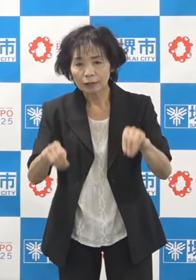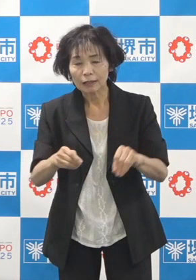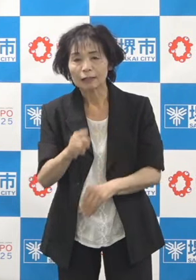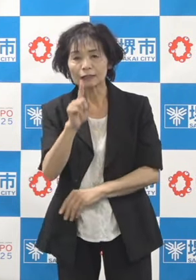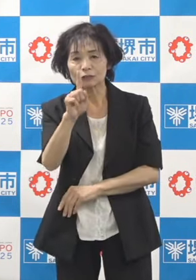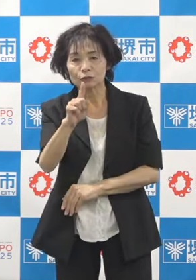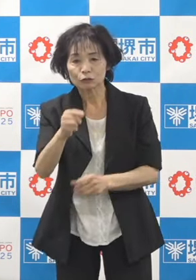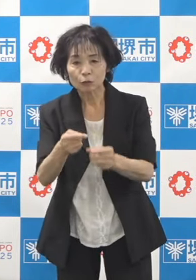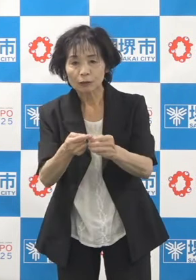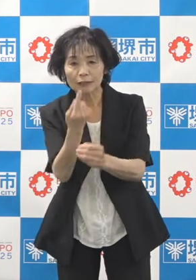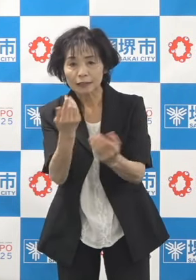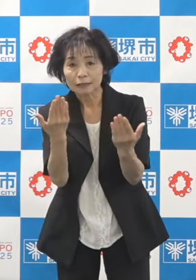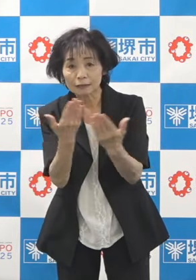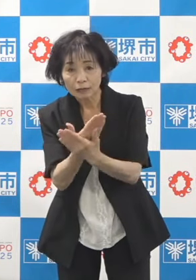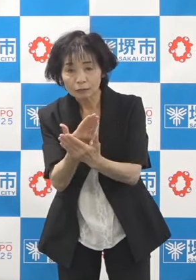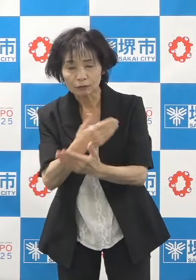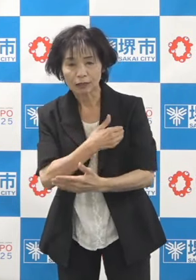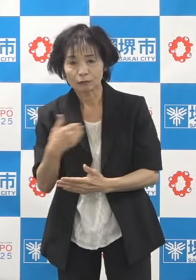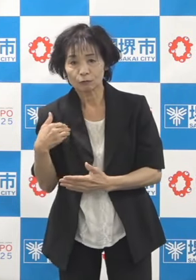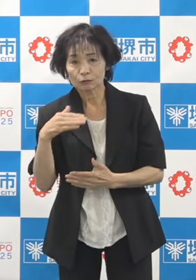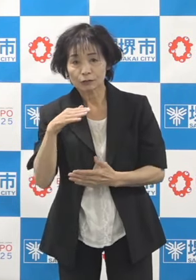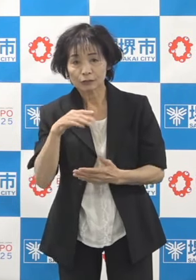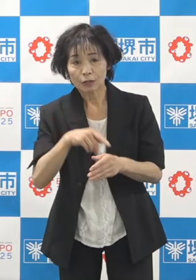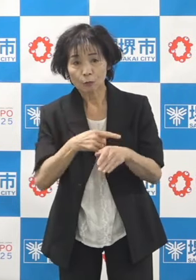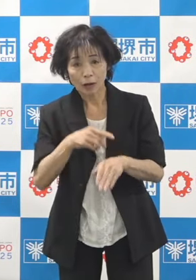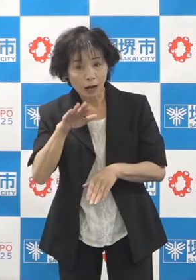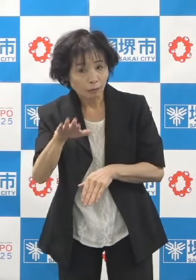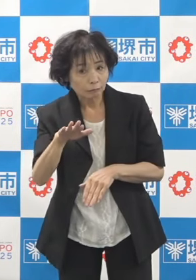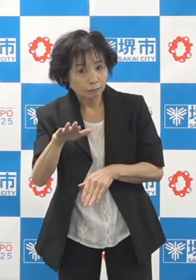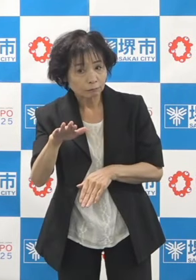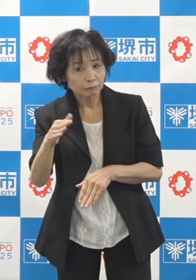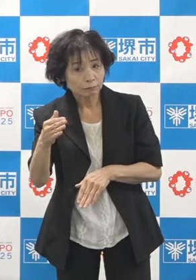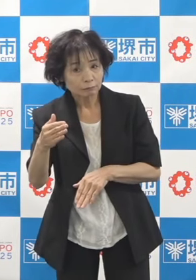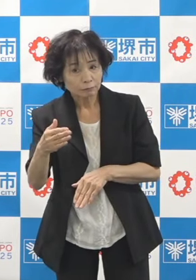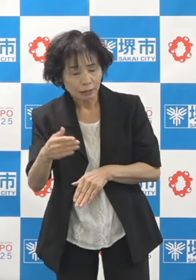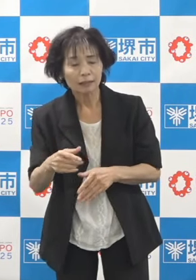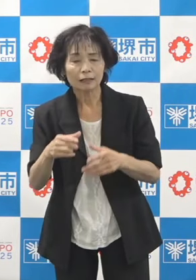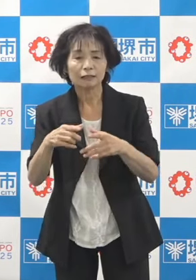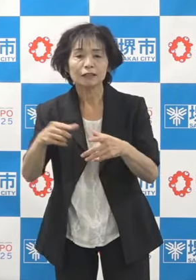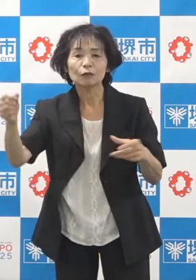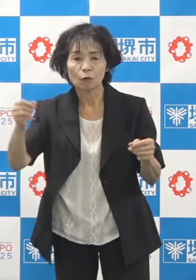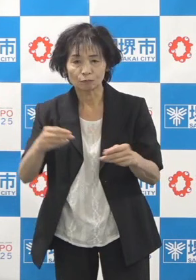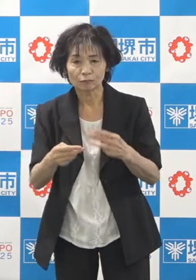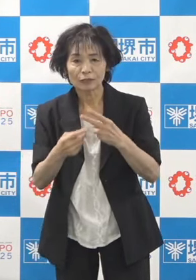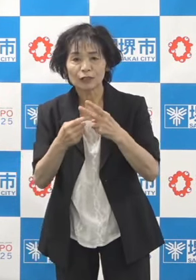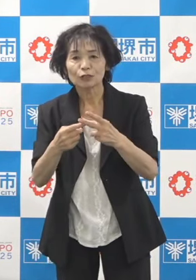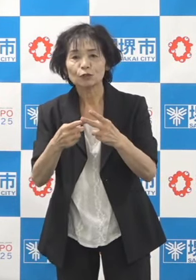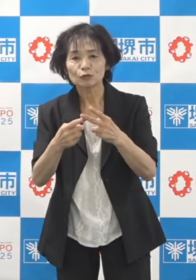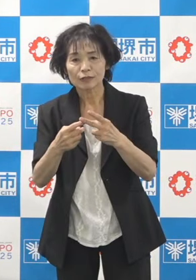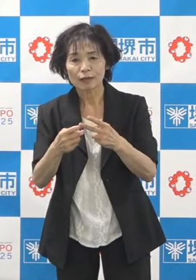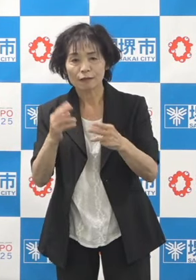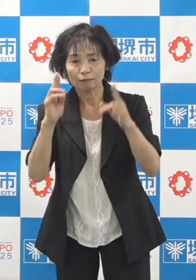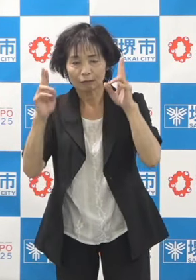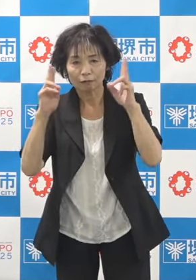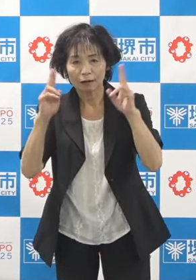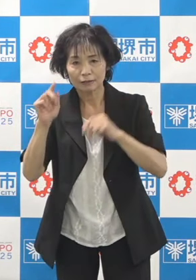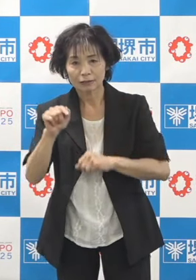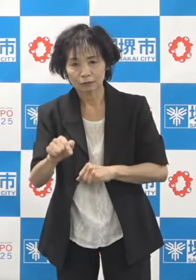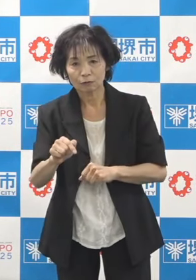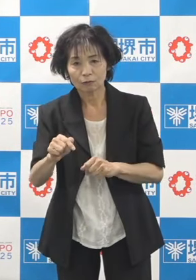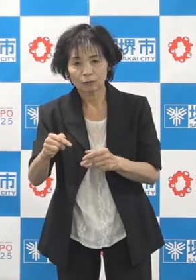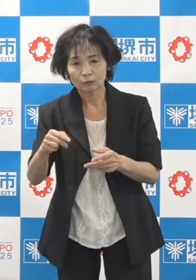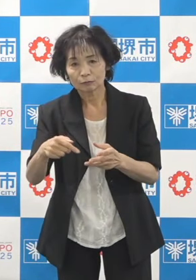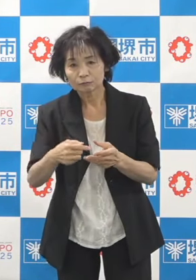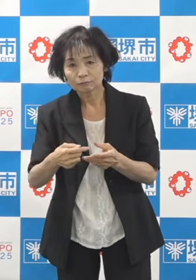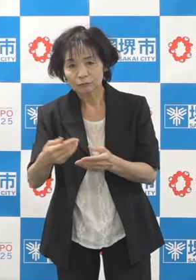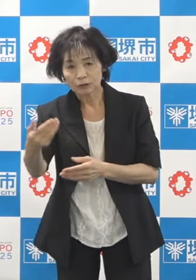の、きっかけになりうる可能性はあるということですね。日本郵政さんとの土地の有効活用に向けて。 そうですね。